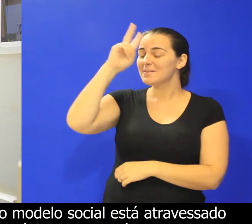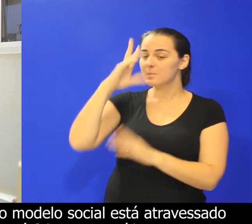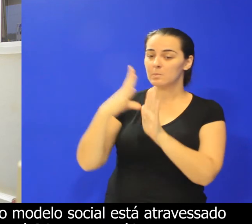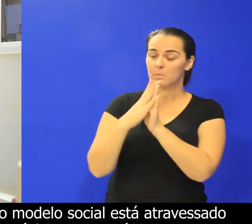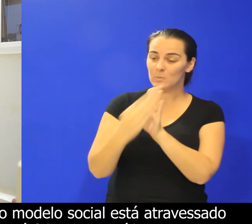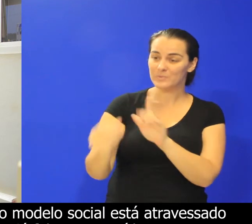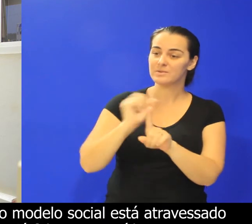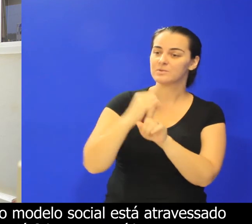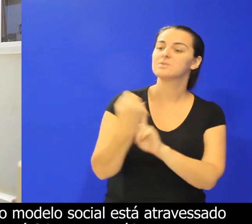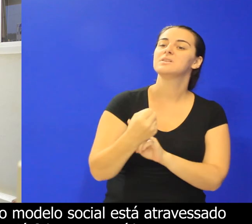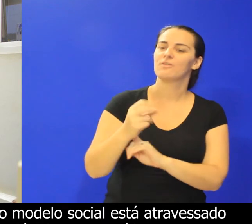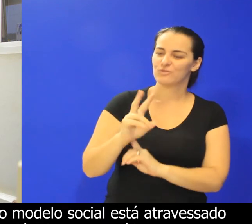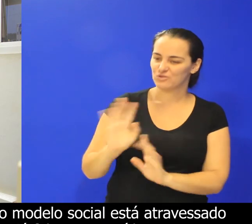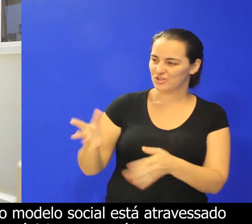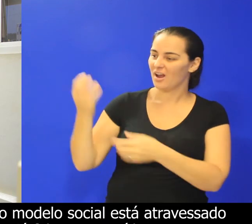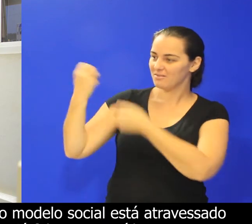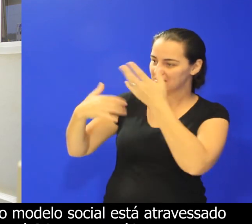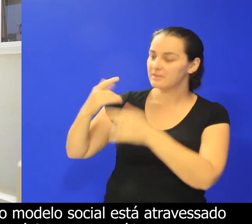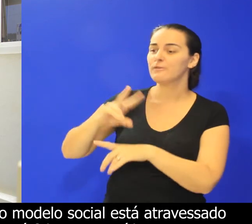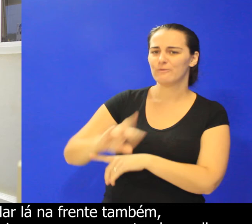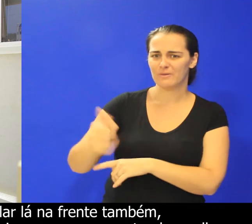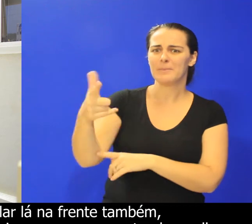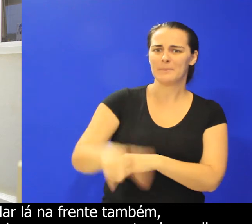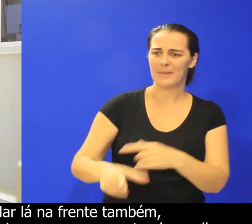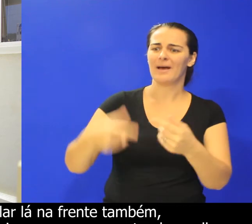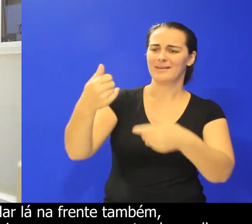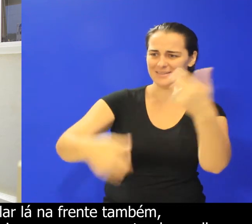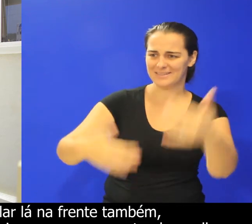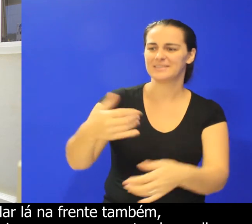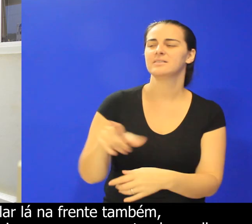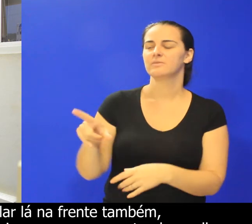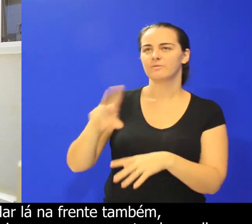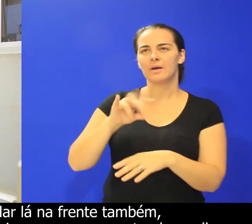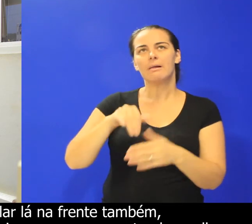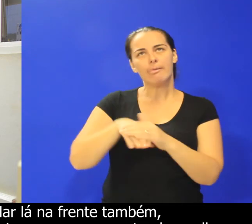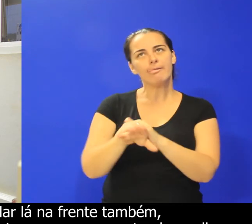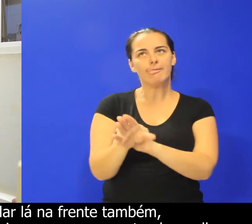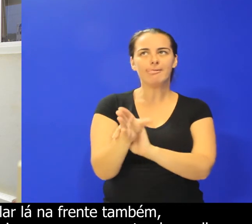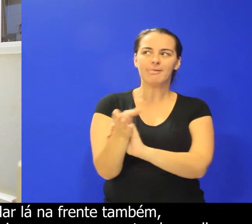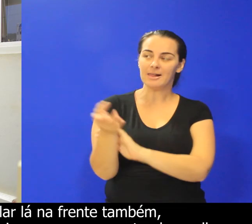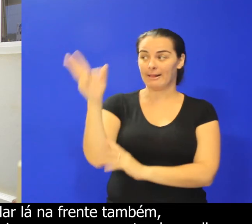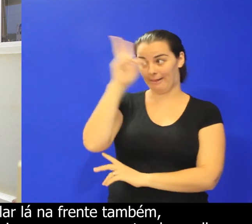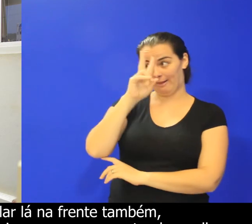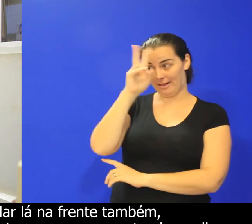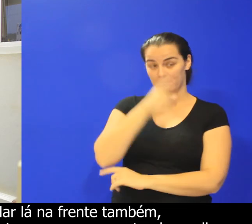que o modelo social de deficiência está atravessado em tudo que a gente já falou nesse vídeo, que a gente vai falar na frente também. Daqui a pouco